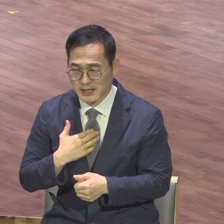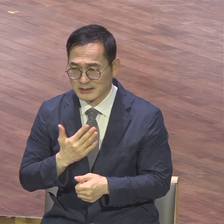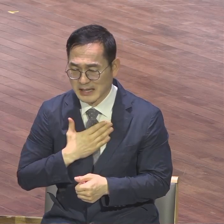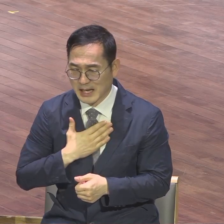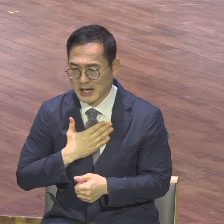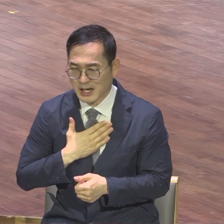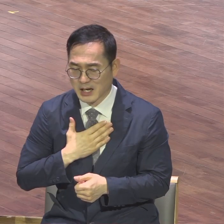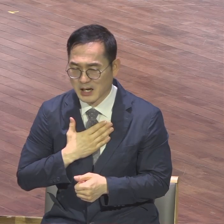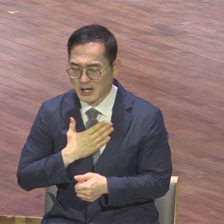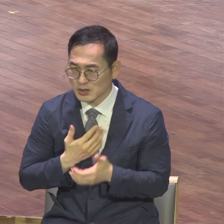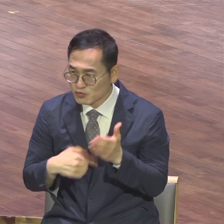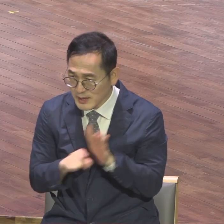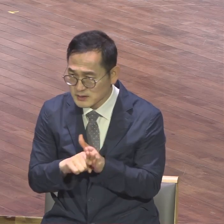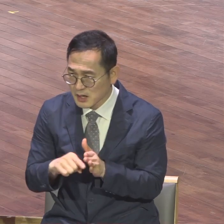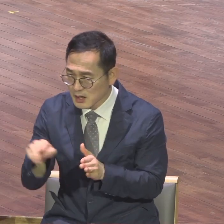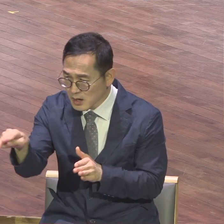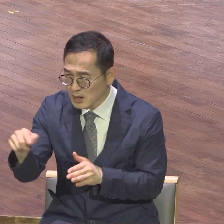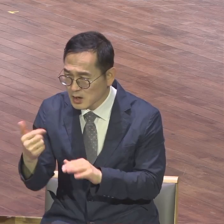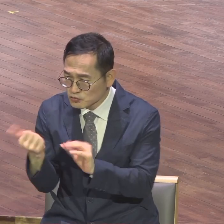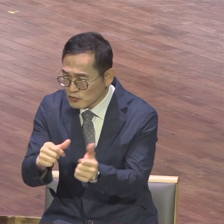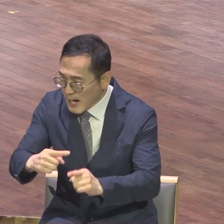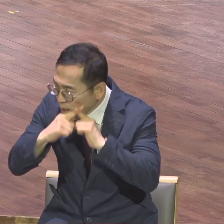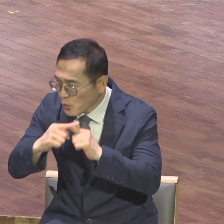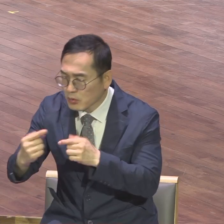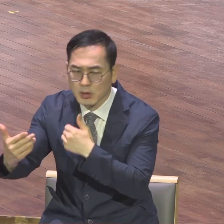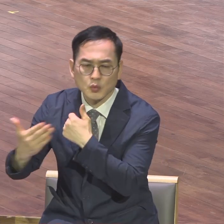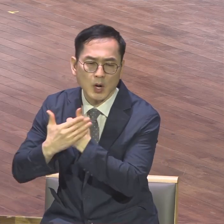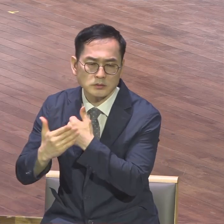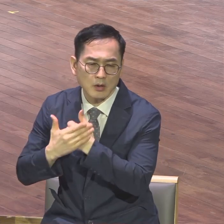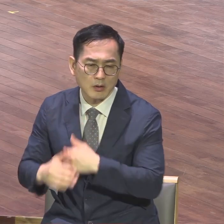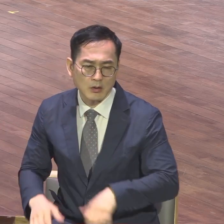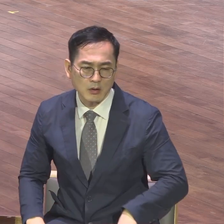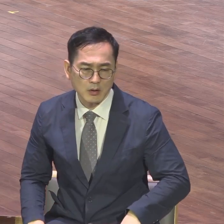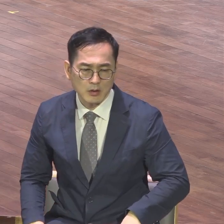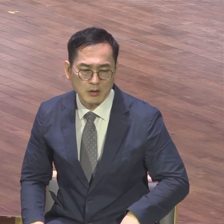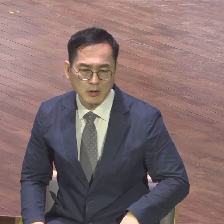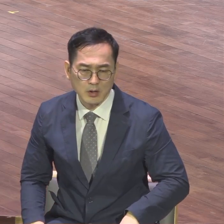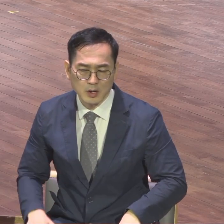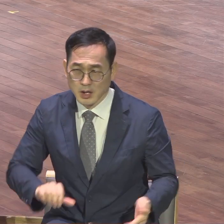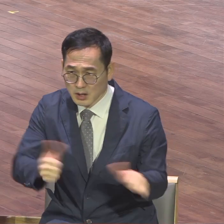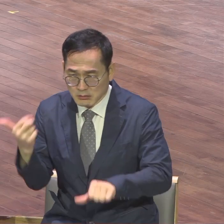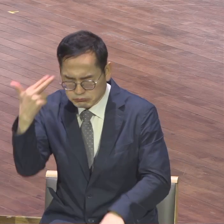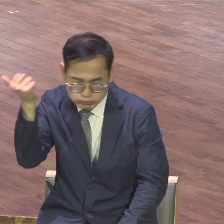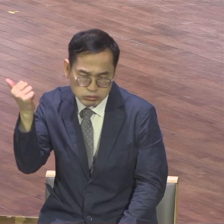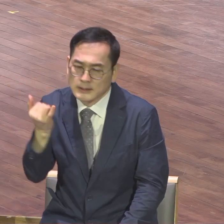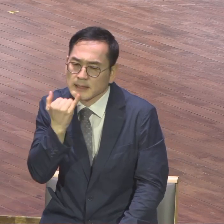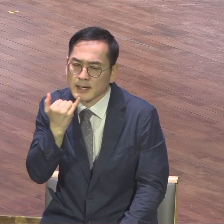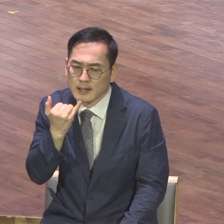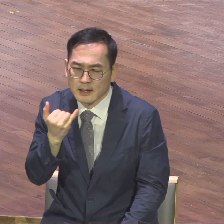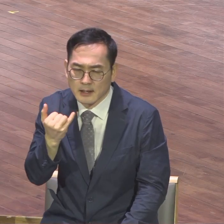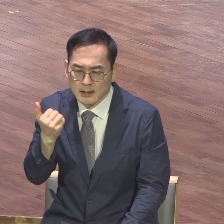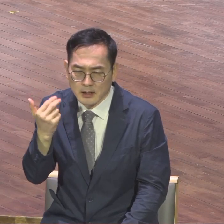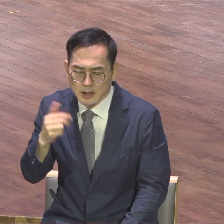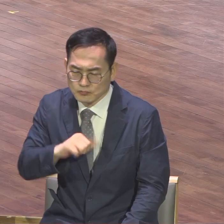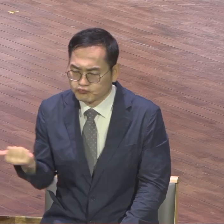위하여 자기들의 목까지 내놓았나니 목까지 내놨다. 한마디로 이